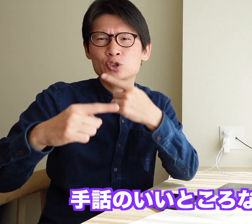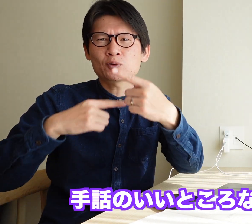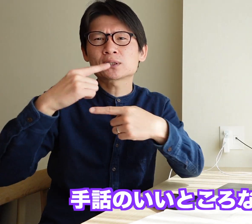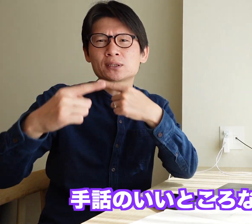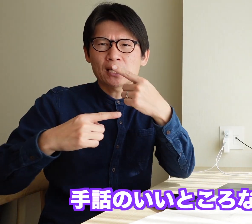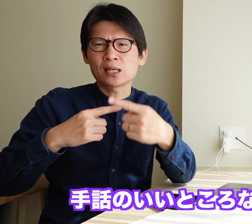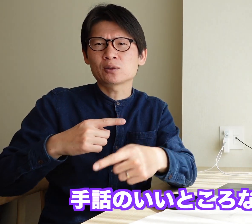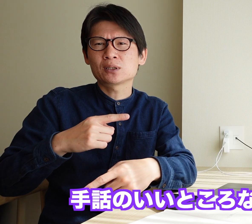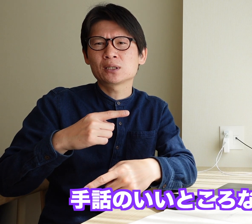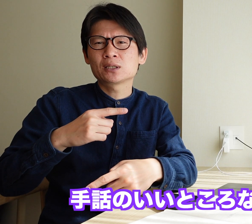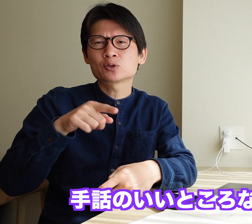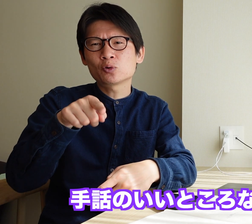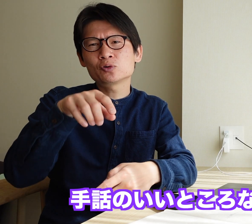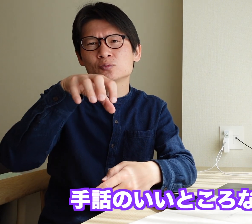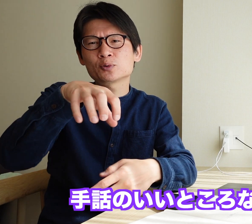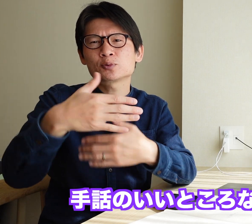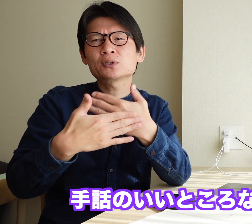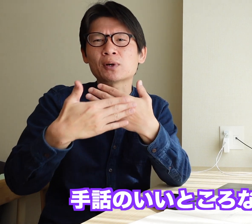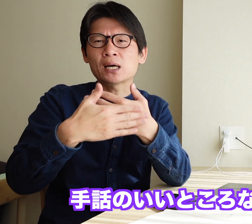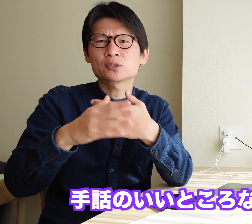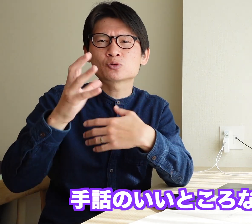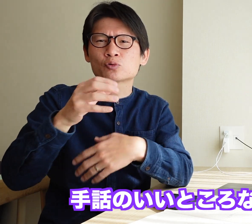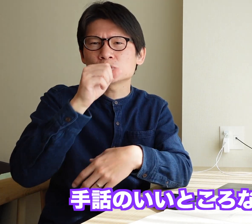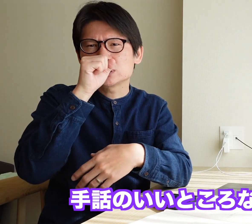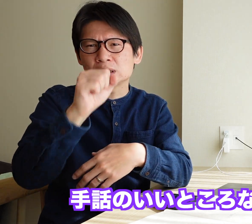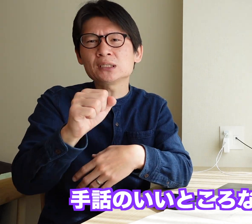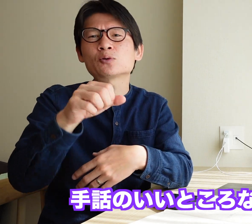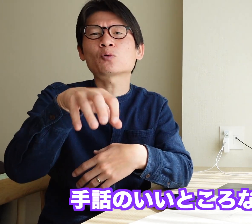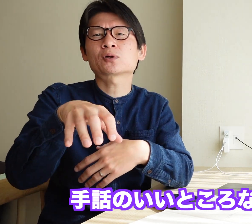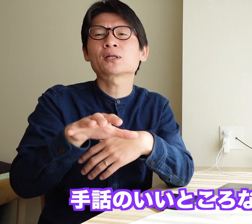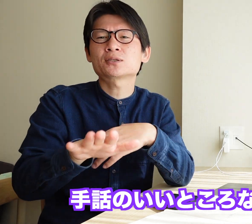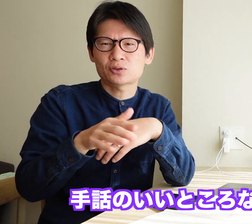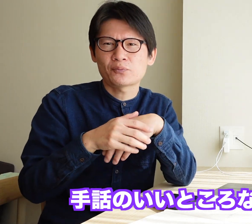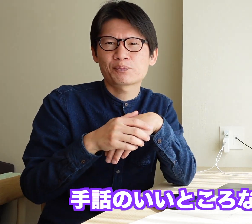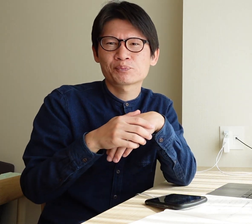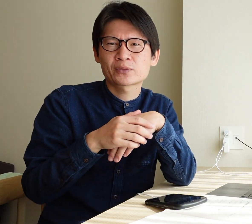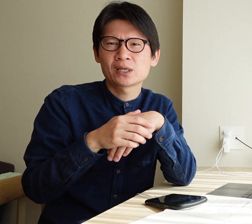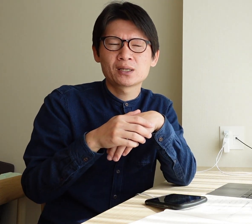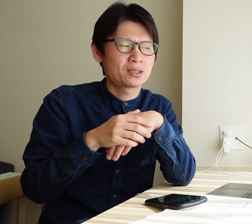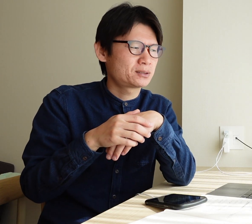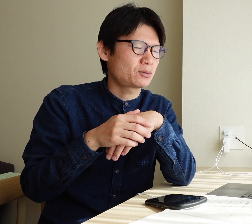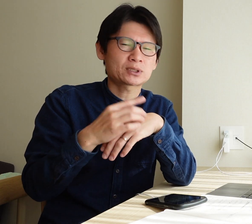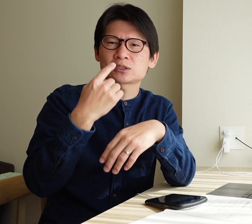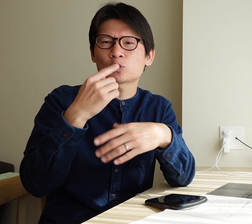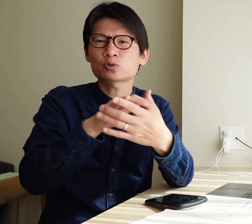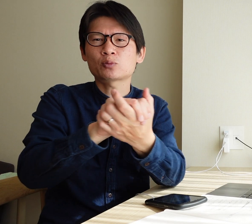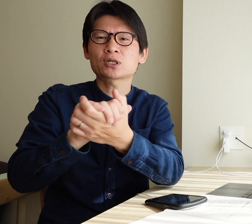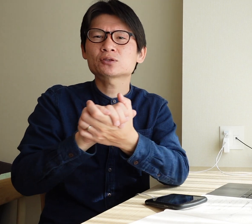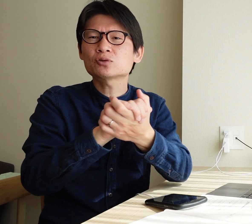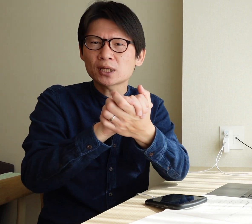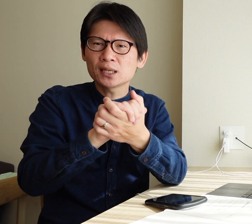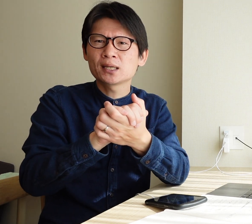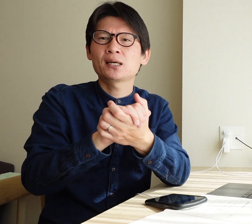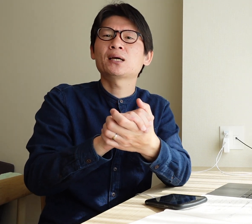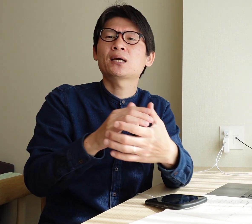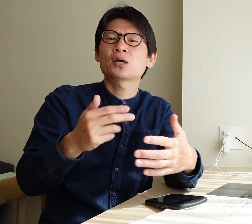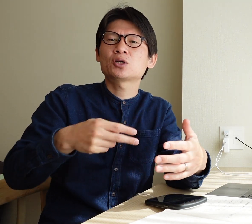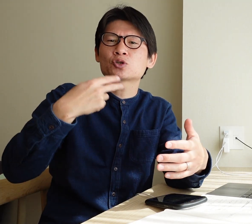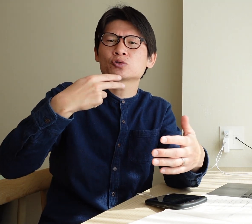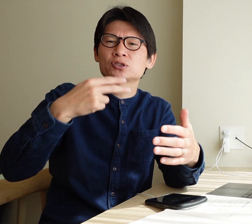話ってそういう部分ではすごくいいところなんですよ。で、私も友達とね、食事する